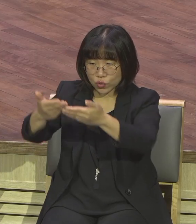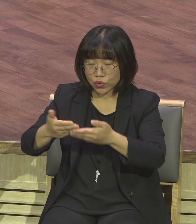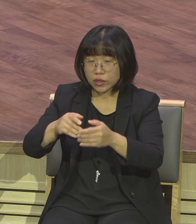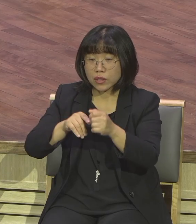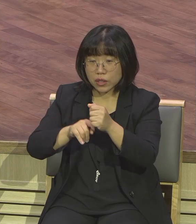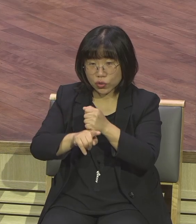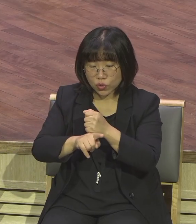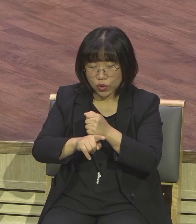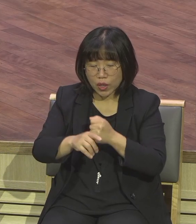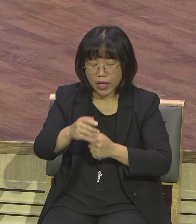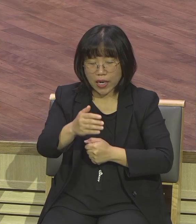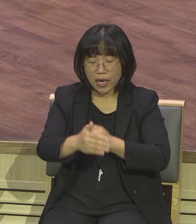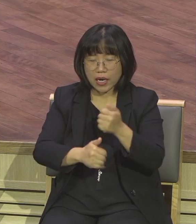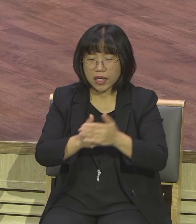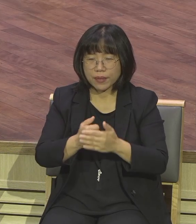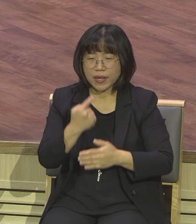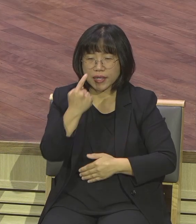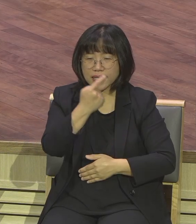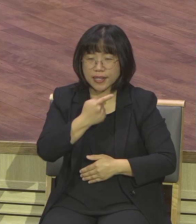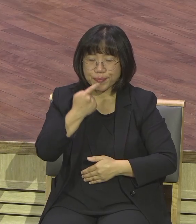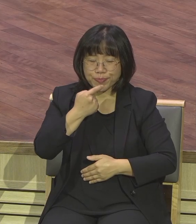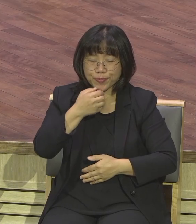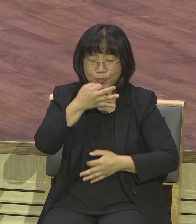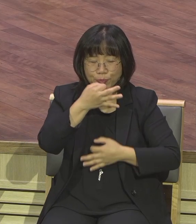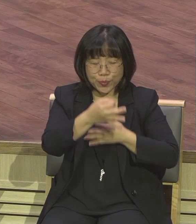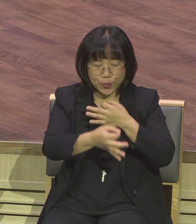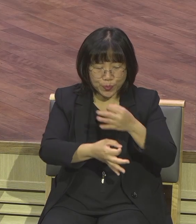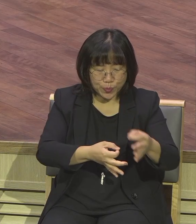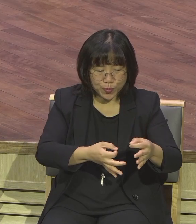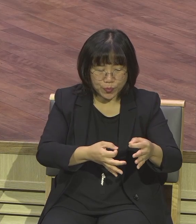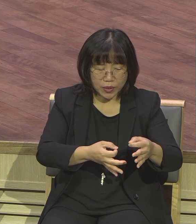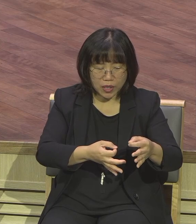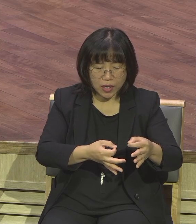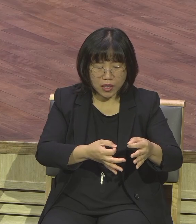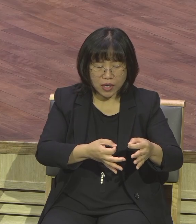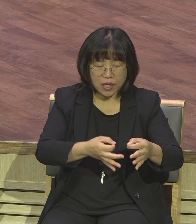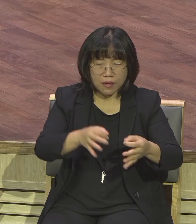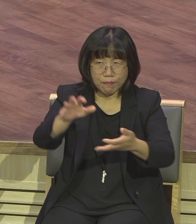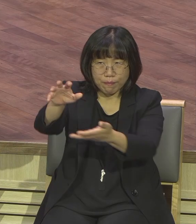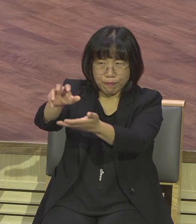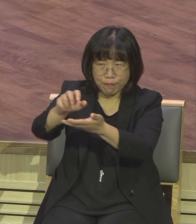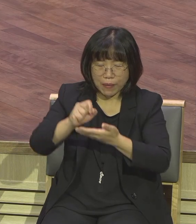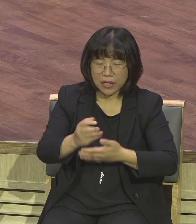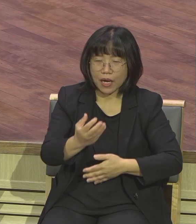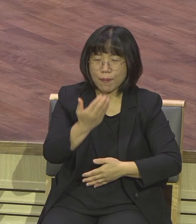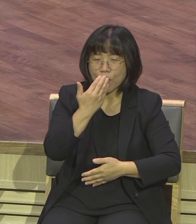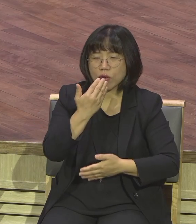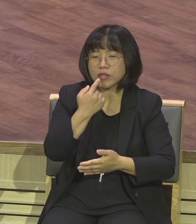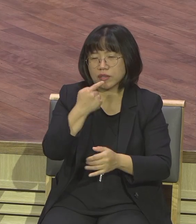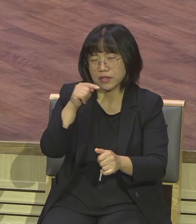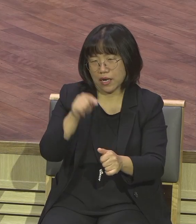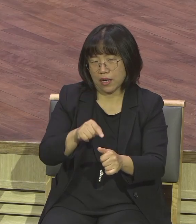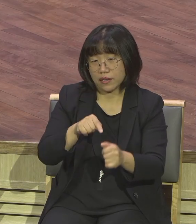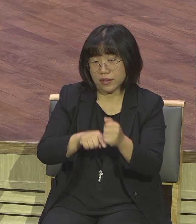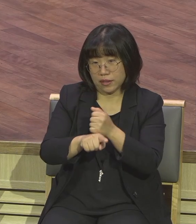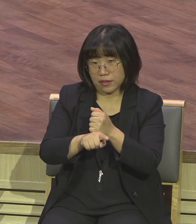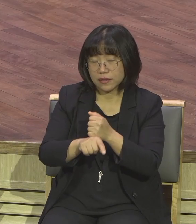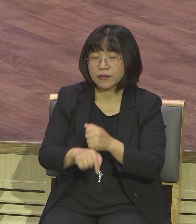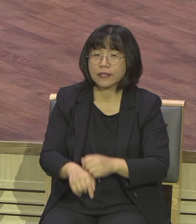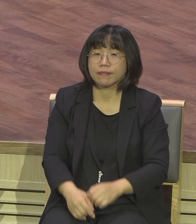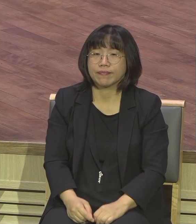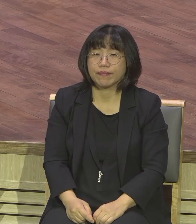하나님의 입에서 나오는 모든 말씀을 먹으라 그 말이에요. 하나님 주신 거예요. 만나 그거.